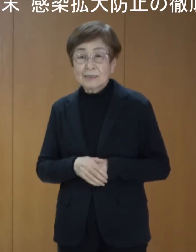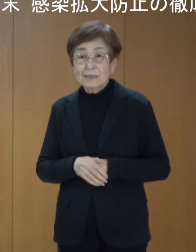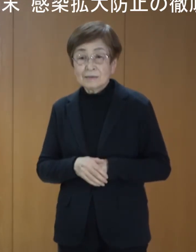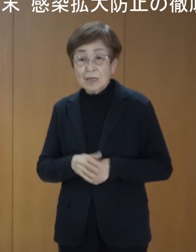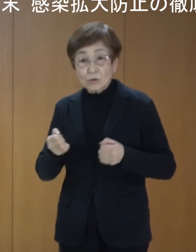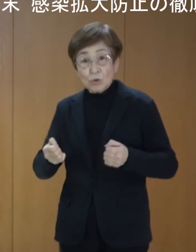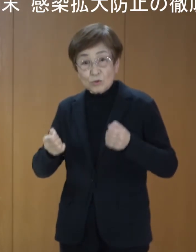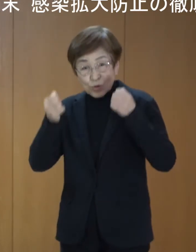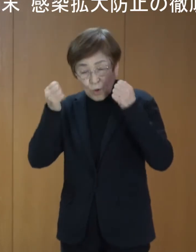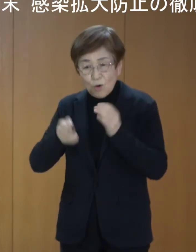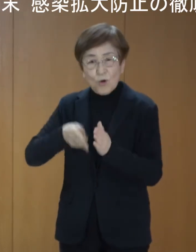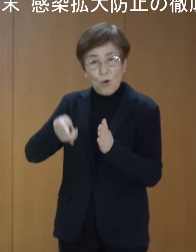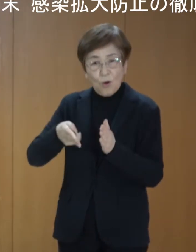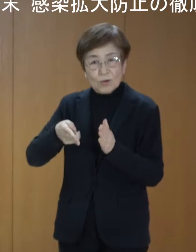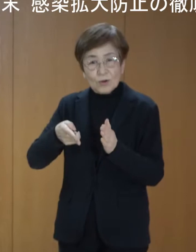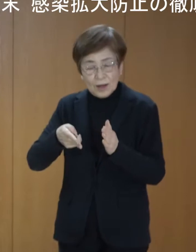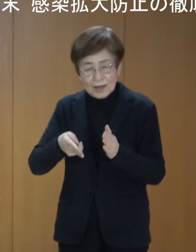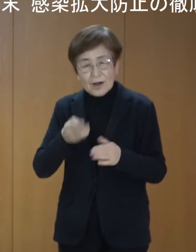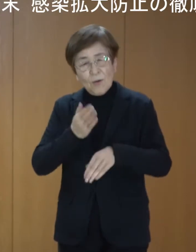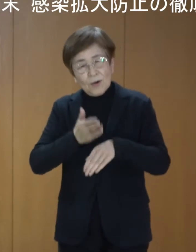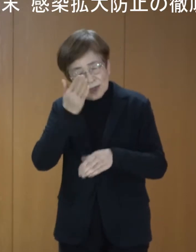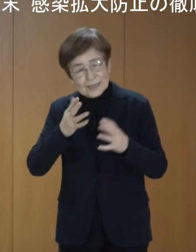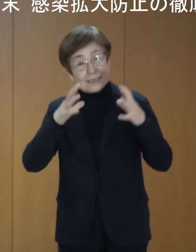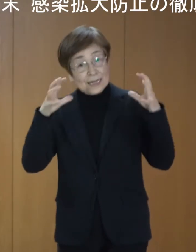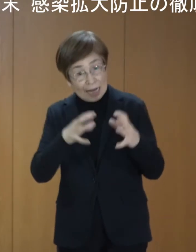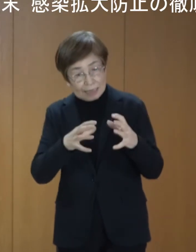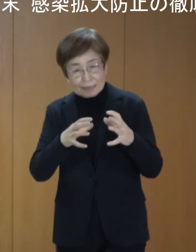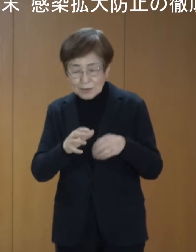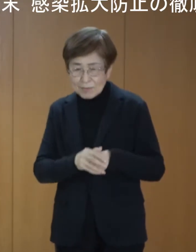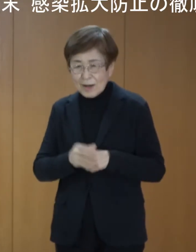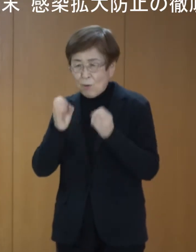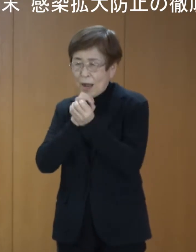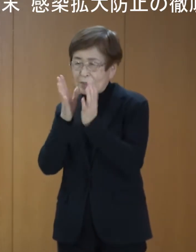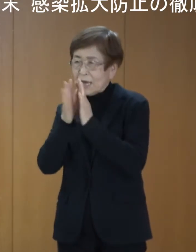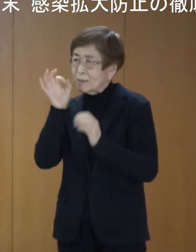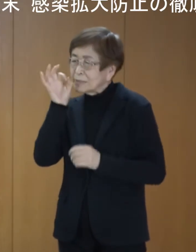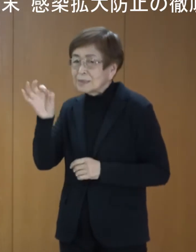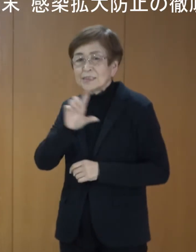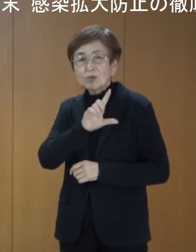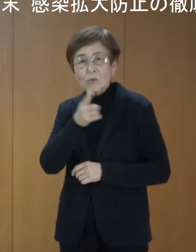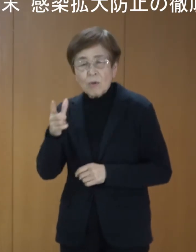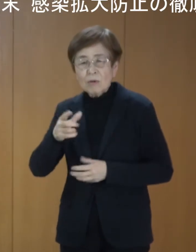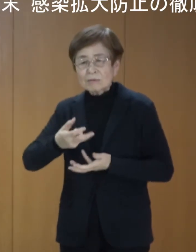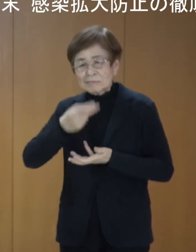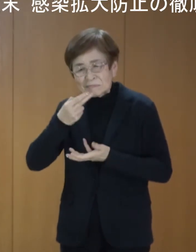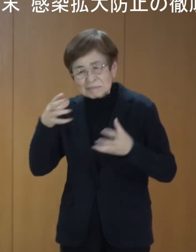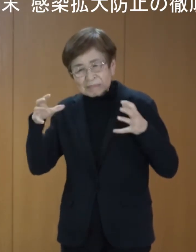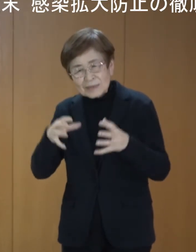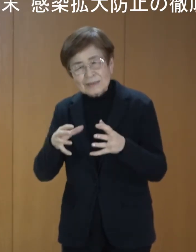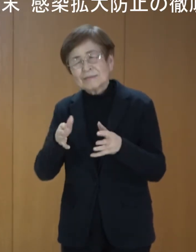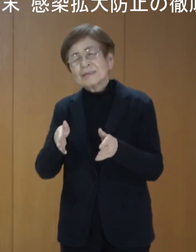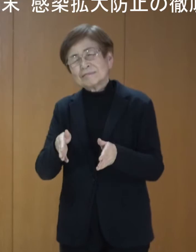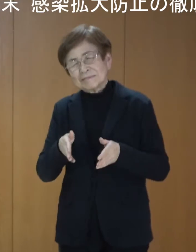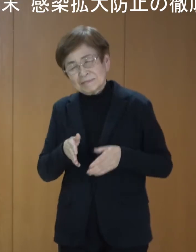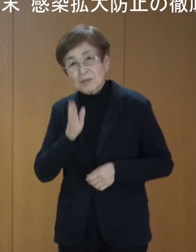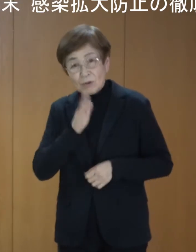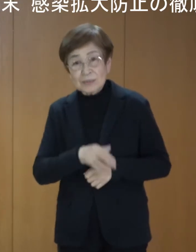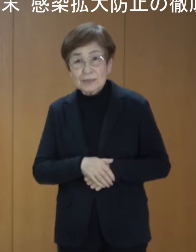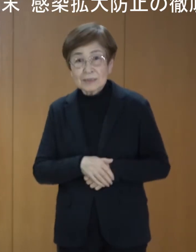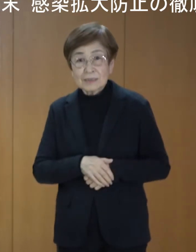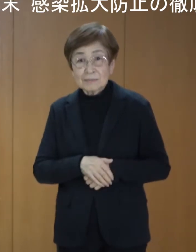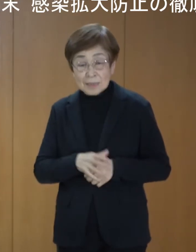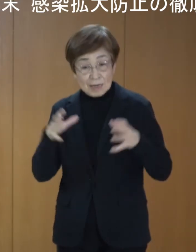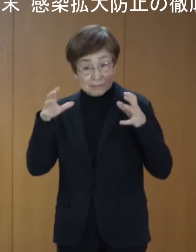卒業旅行、謝恩会、歓送迎会、花見による宴会などは控えてください。会食